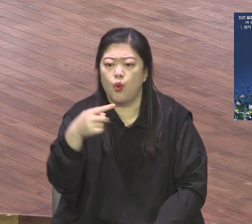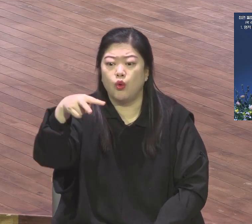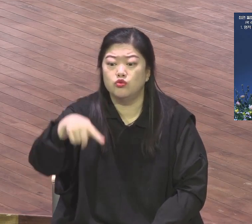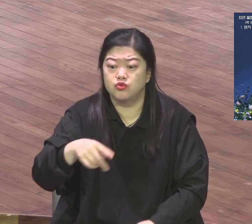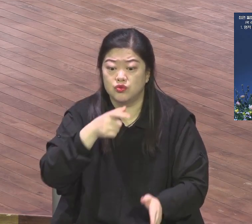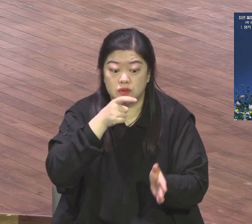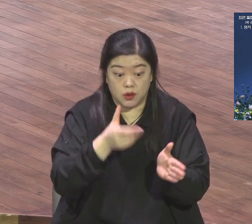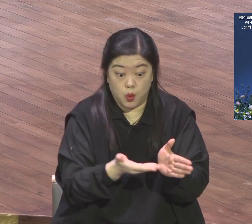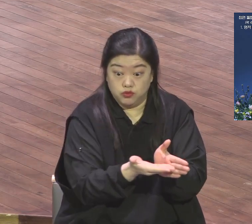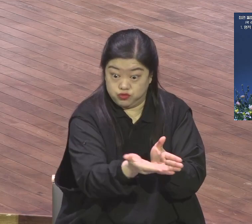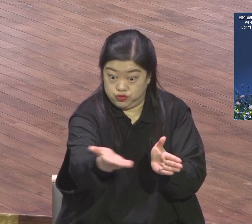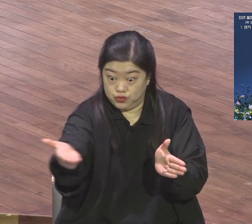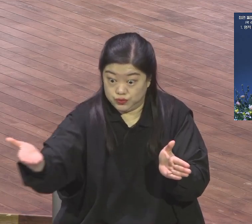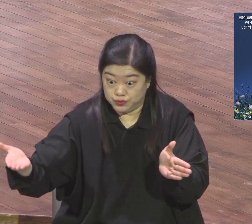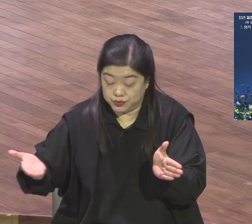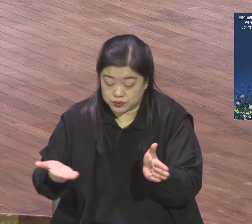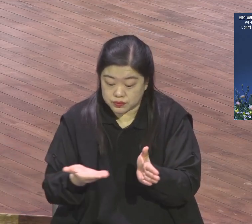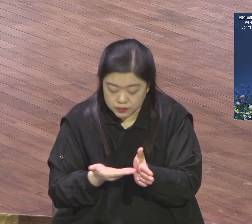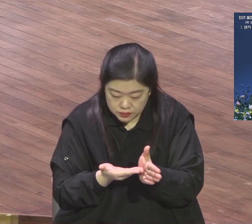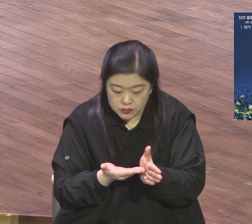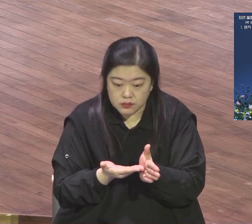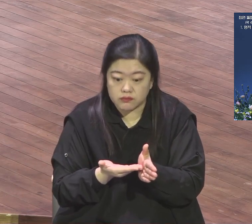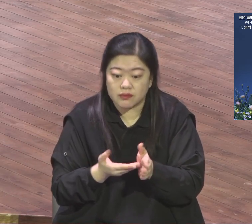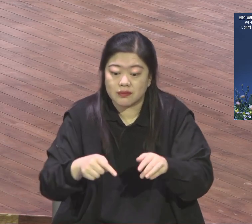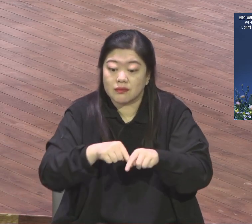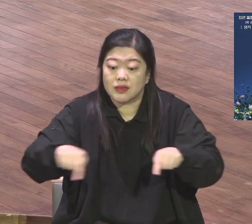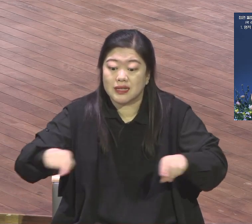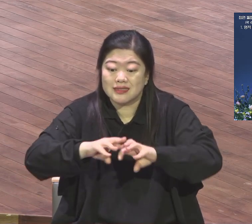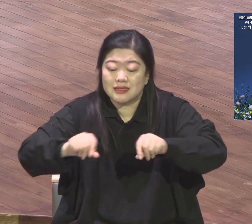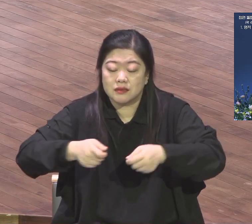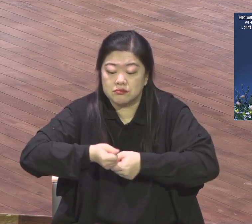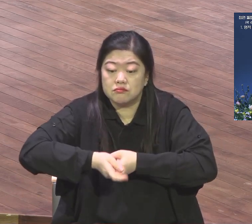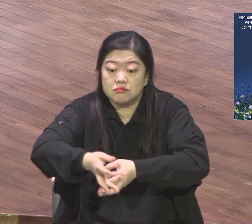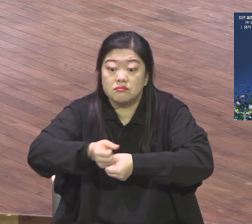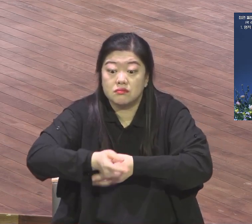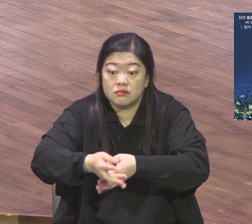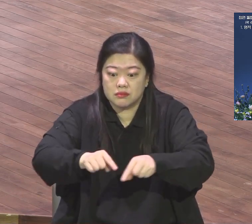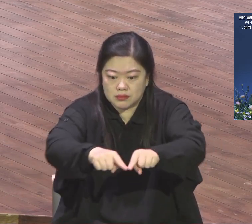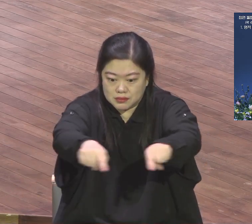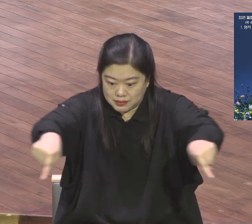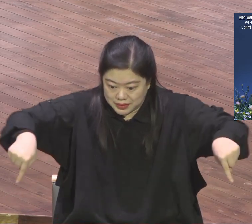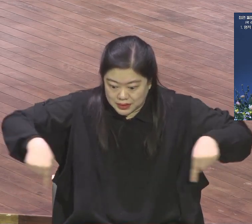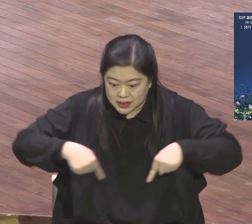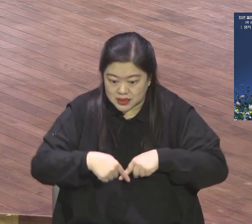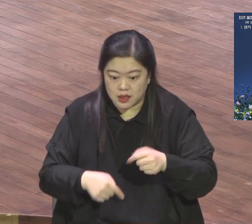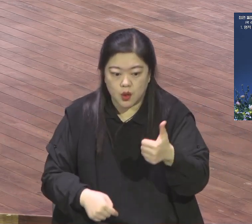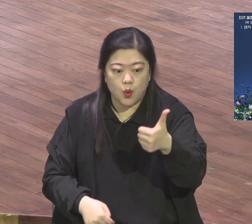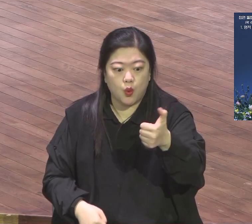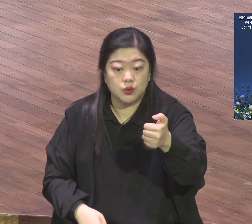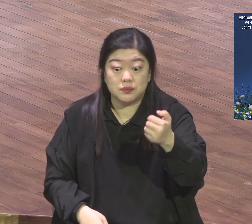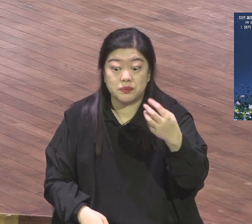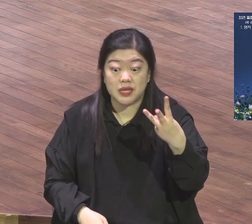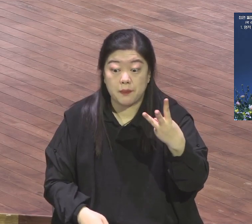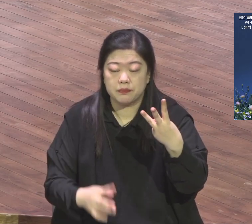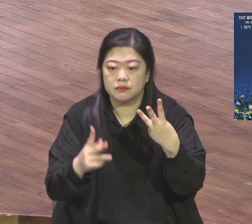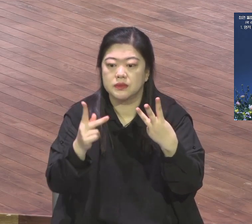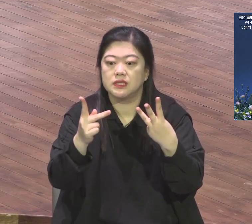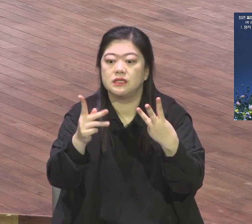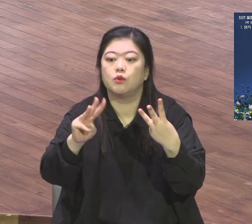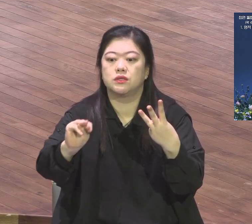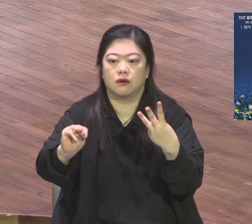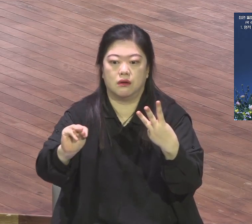그렇게 표현하는데 그 둘레가 갈릴리 호수 둘레가 53km예요. 53km면 엄청 먼